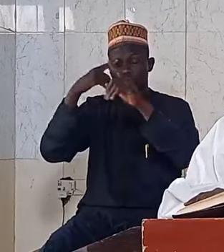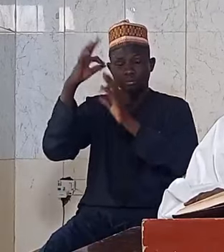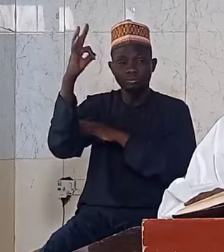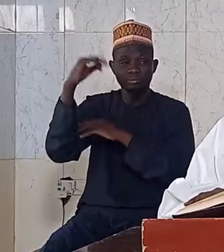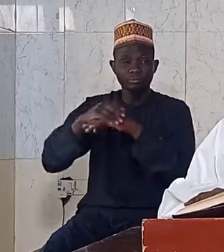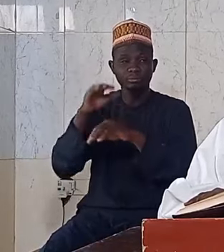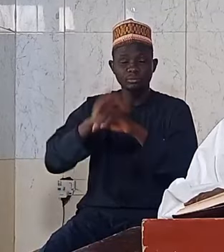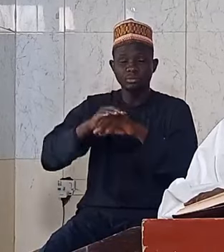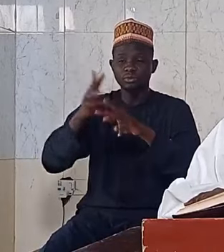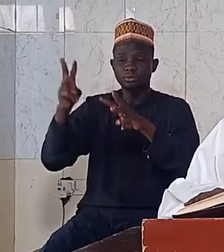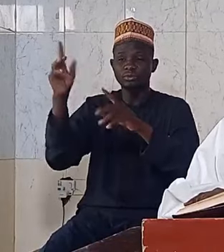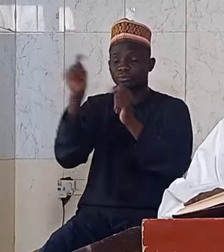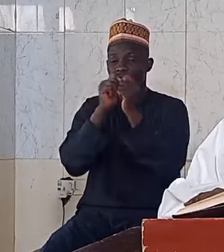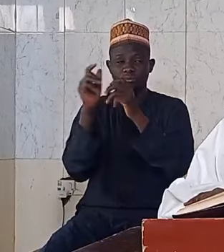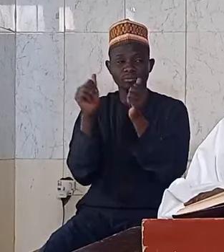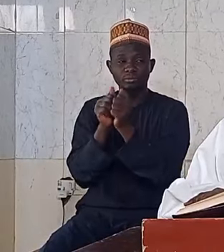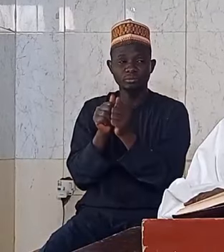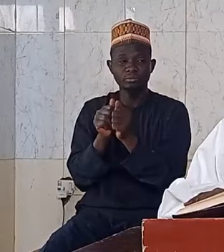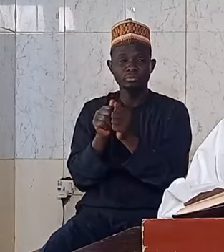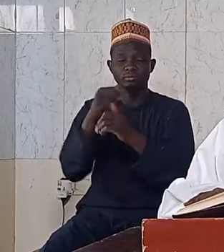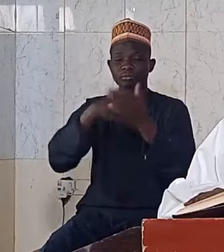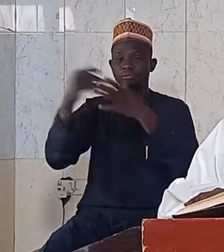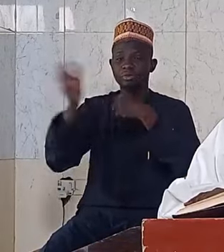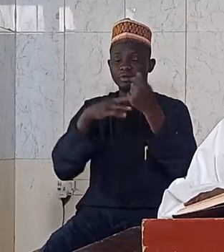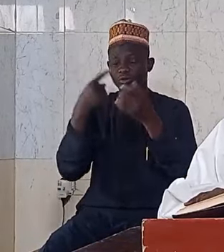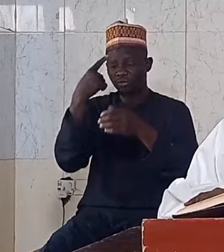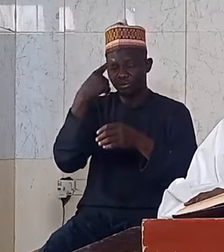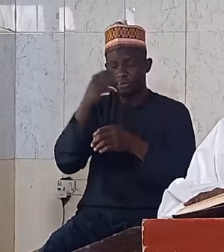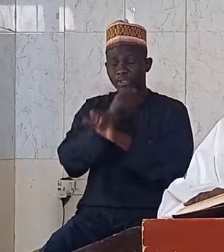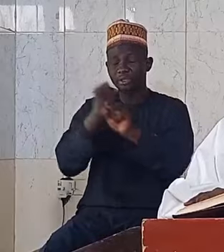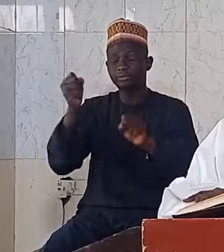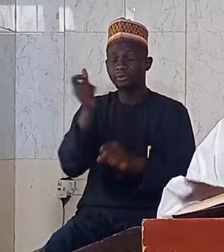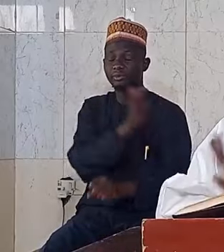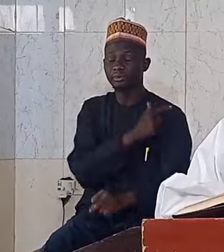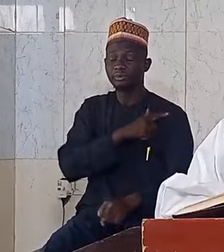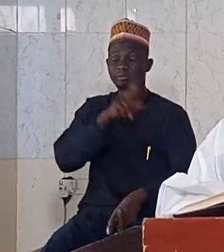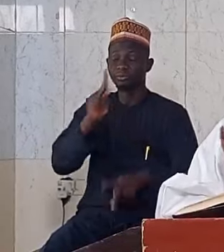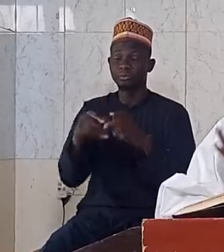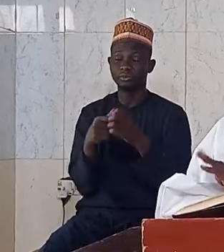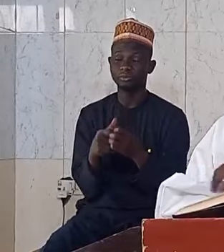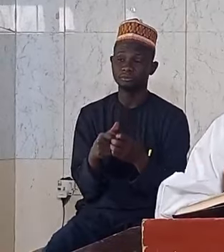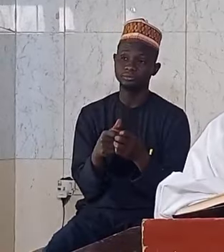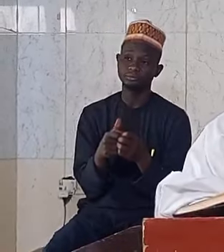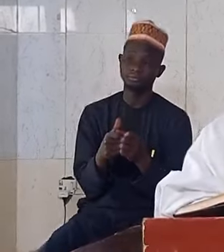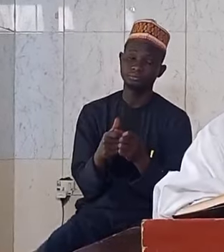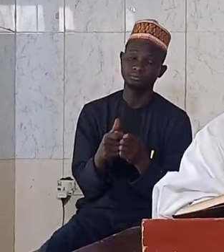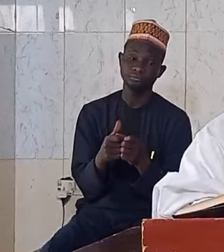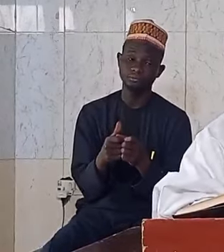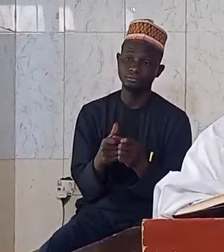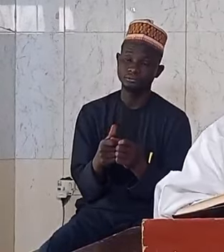fil mustad'afin ai fi sha'nil mustad'afin kun gane duk zai dauki kowanne